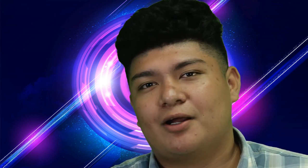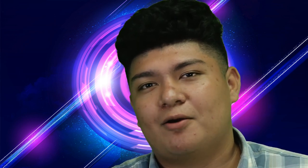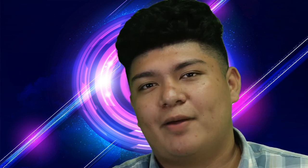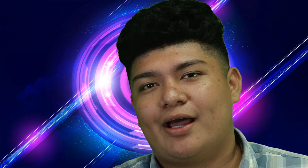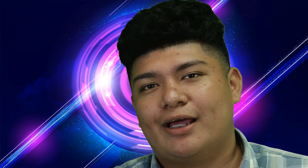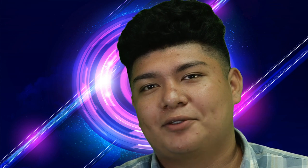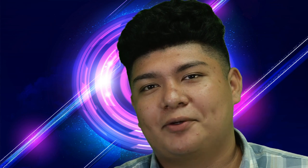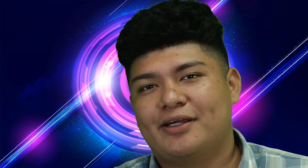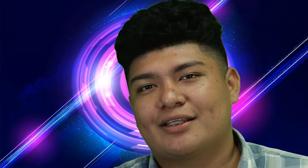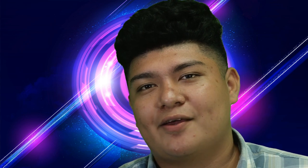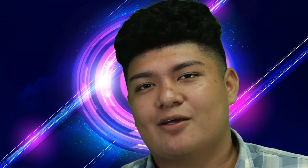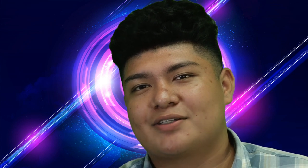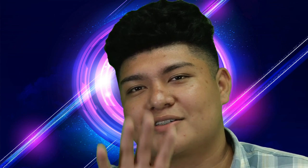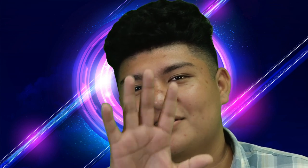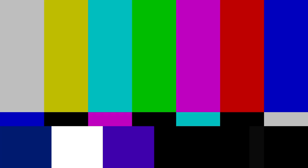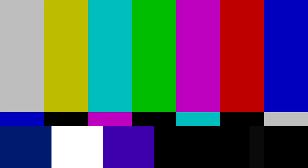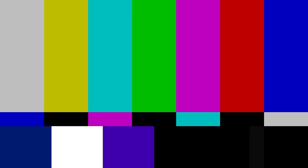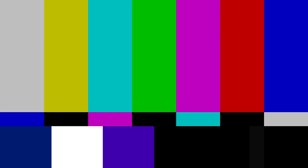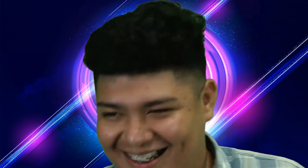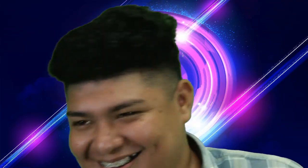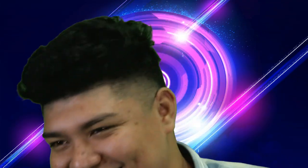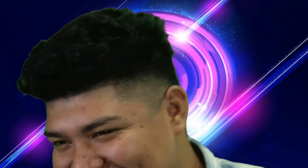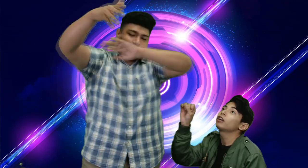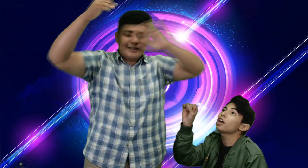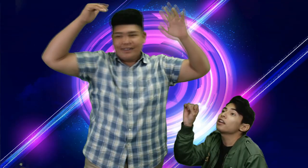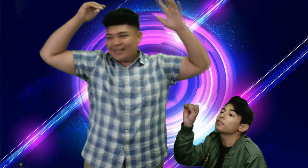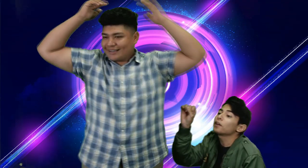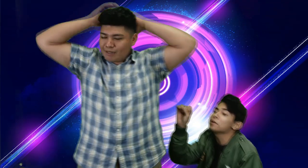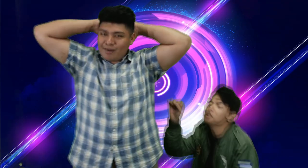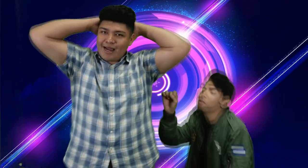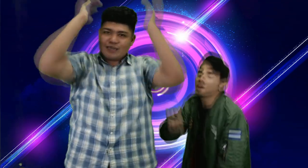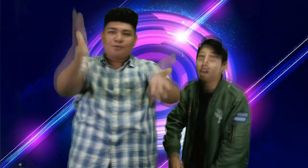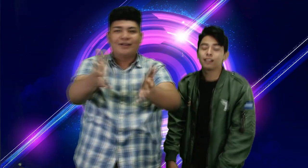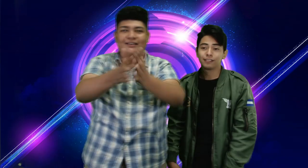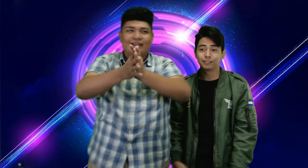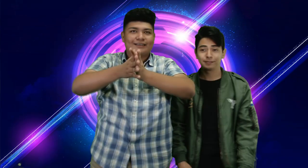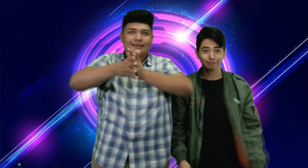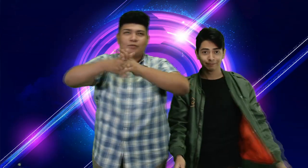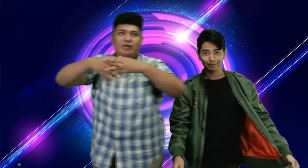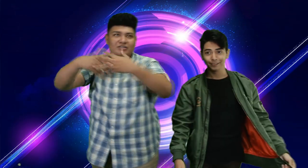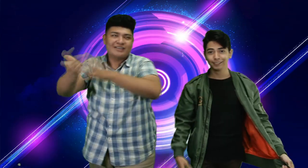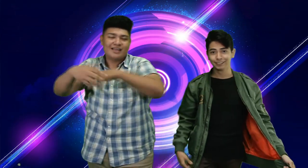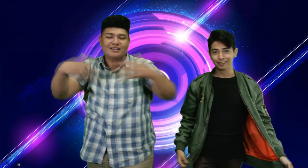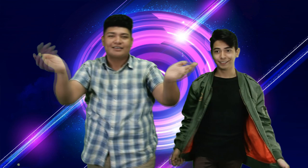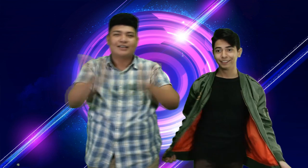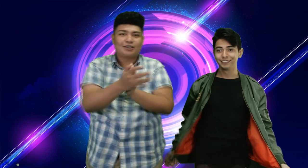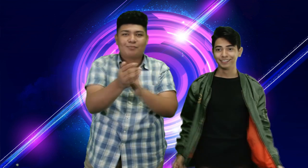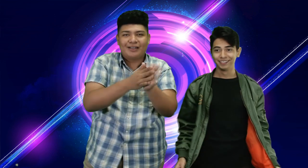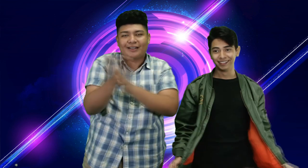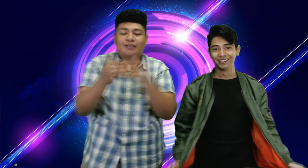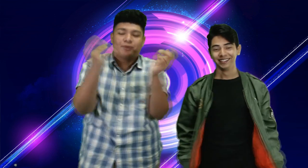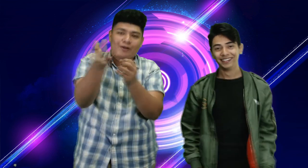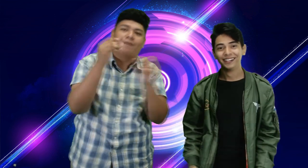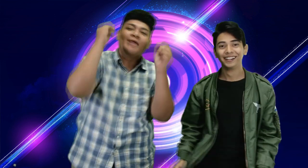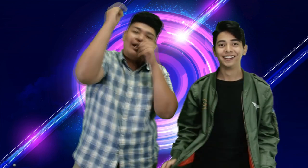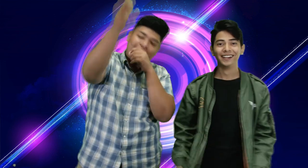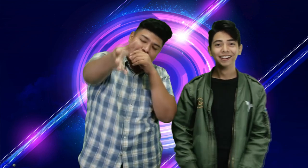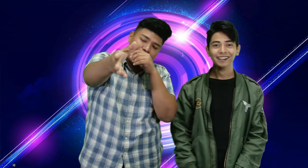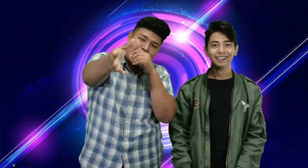golpea esto y este vídeo se ha censurado y este tema es súper interesante bueno sigue interesante lo cual el rato pero bueno que vamos a hablar